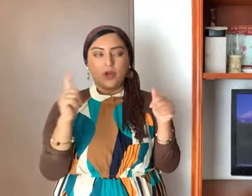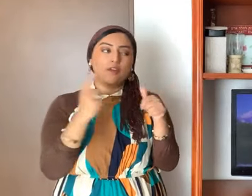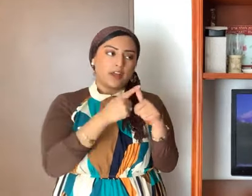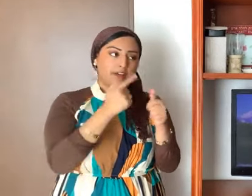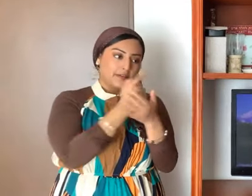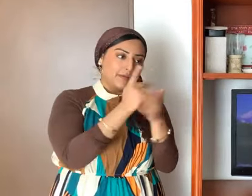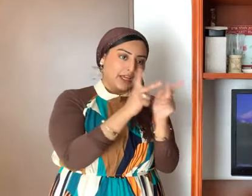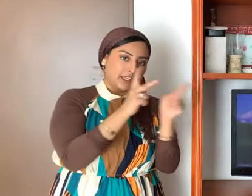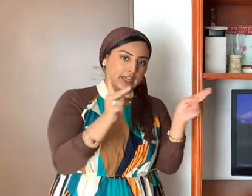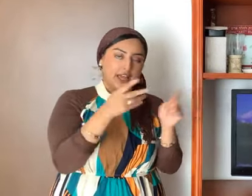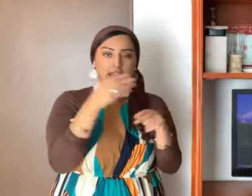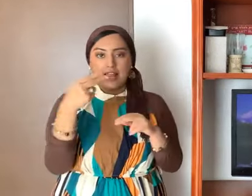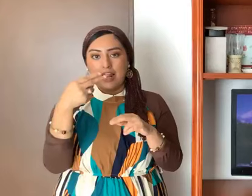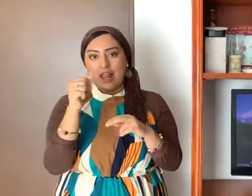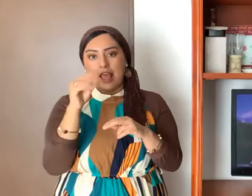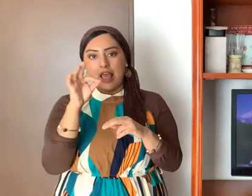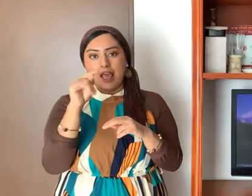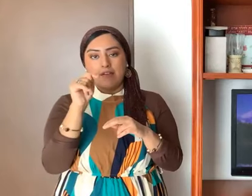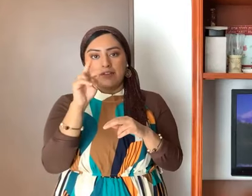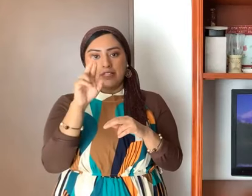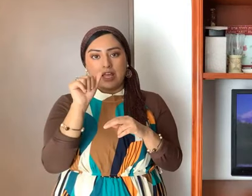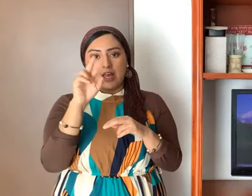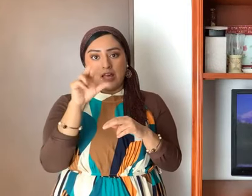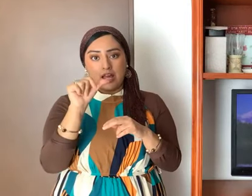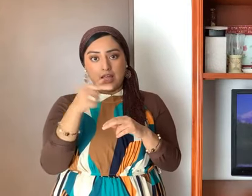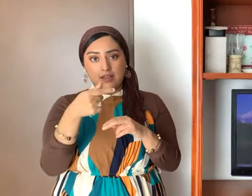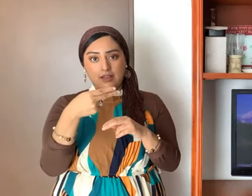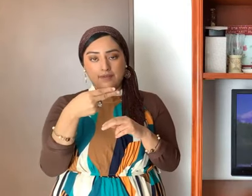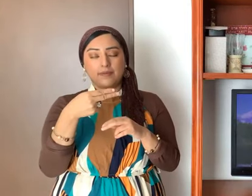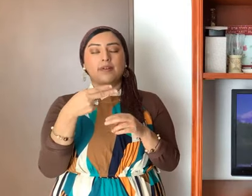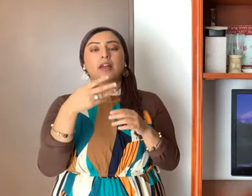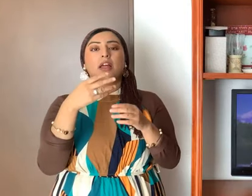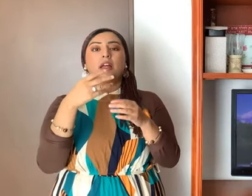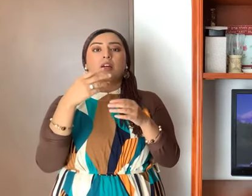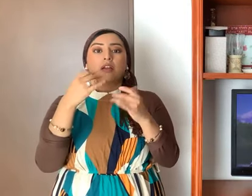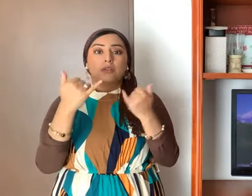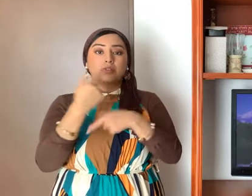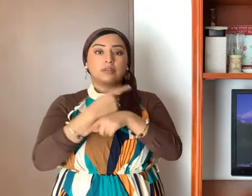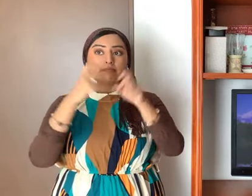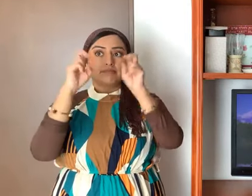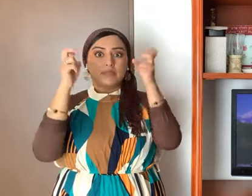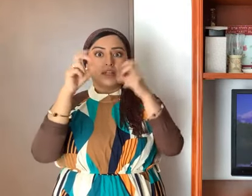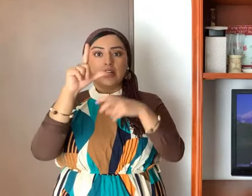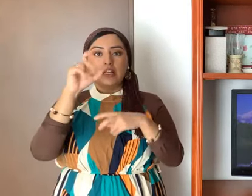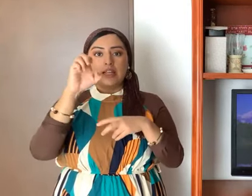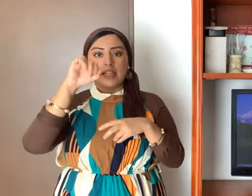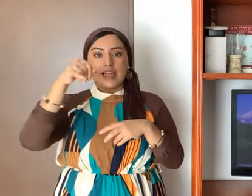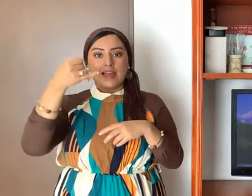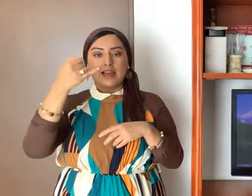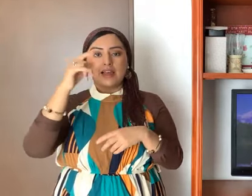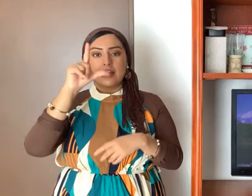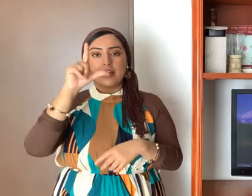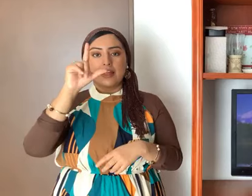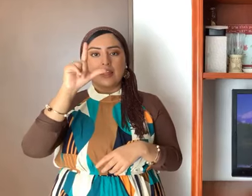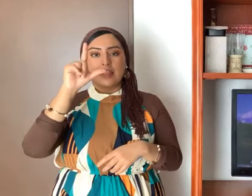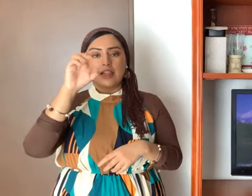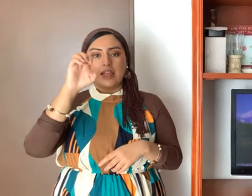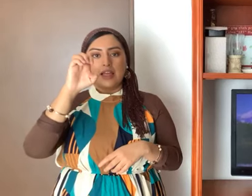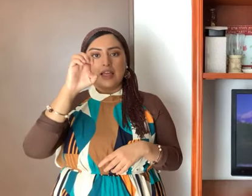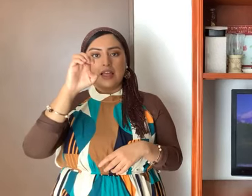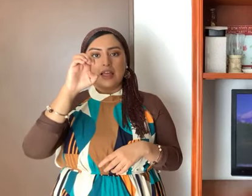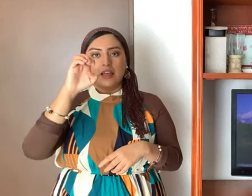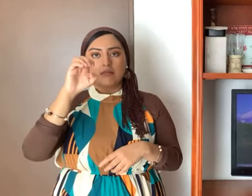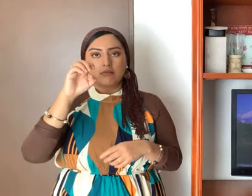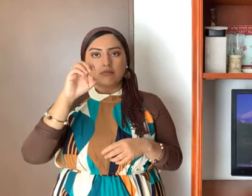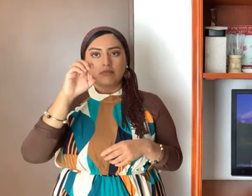Parashá y Haftarah, Lech Lecha. Lech Lecha. Lech